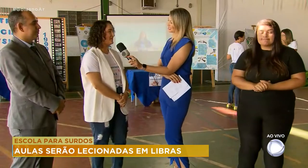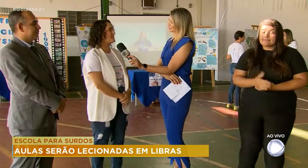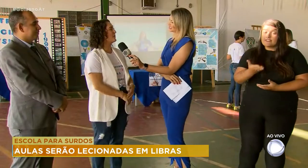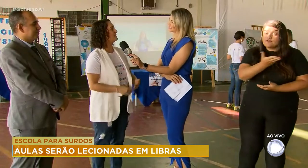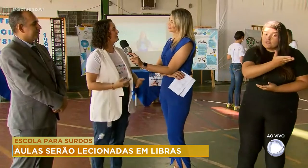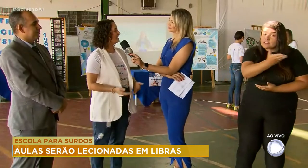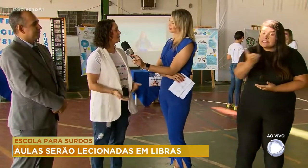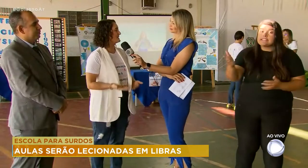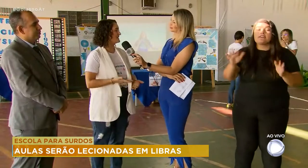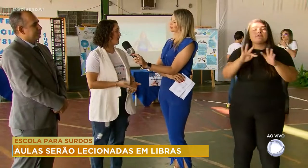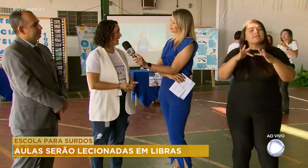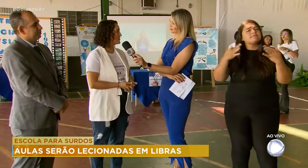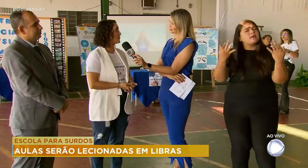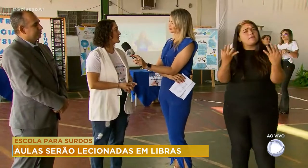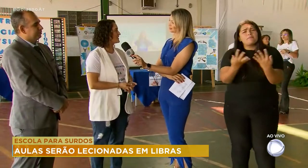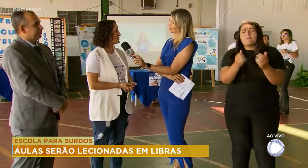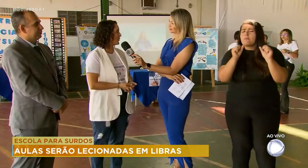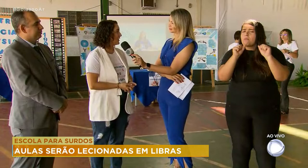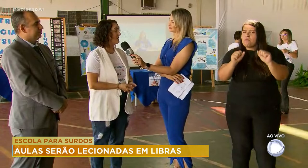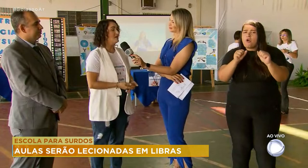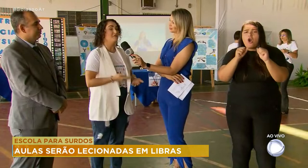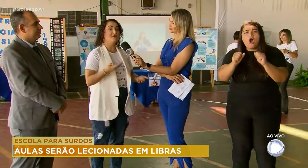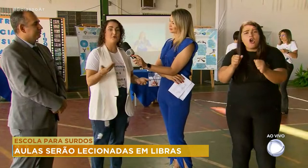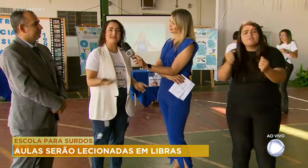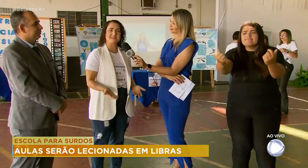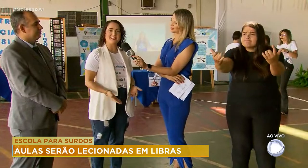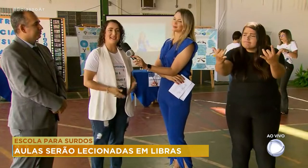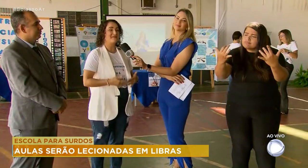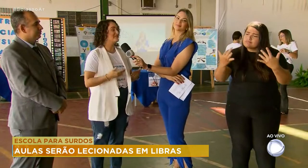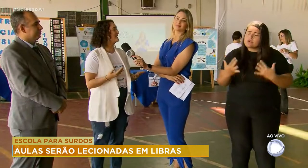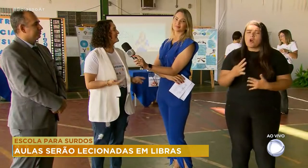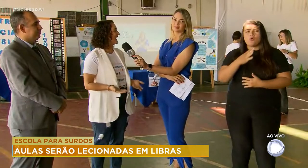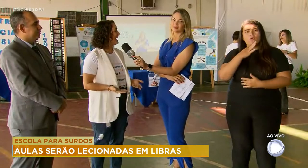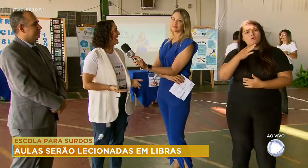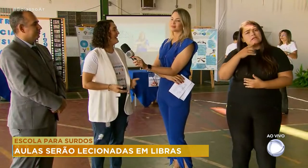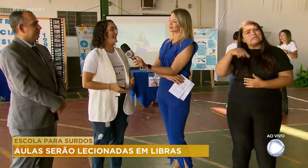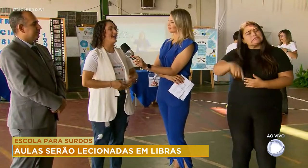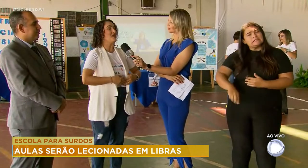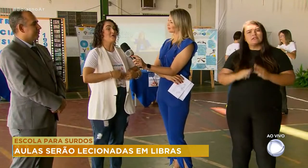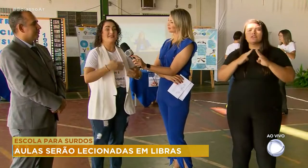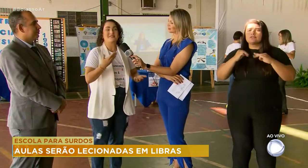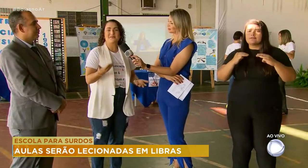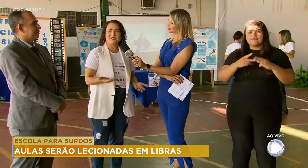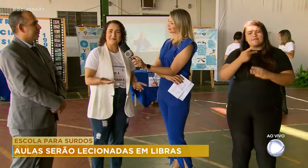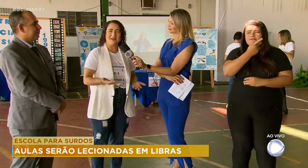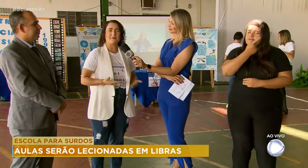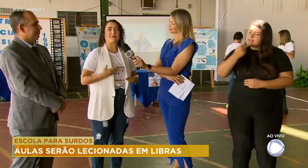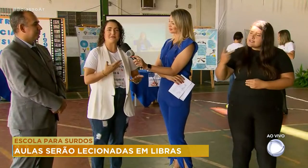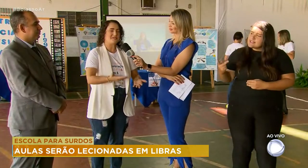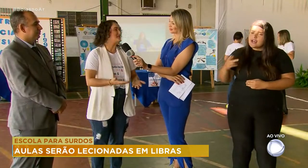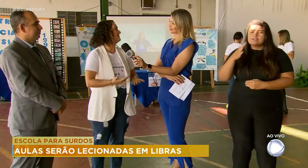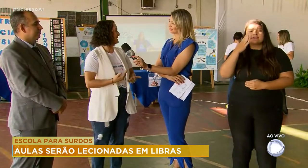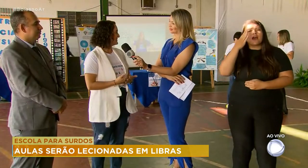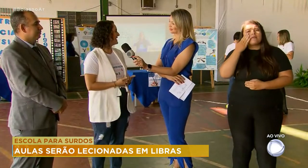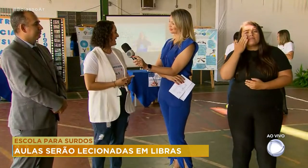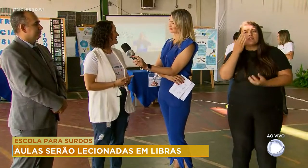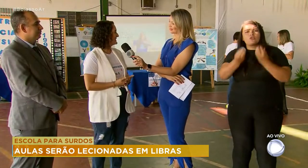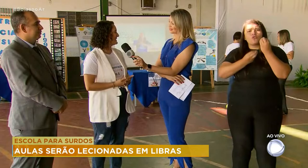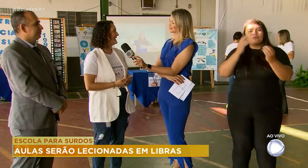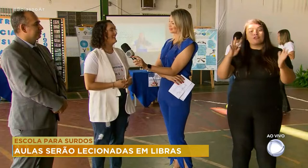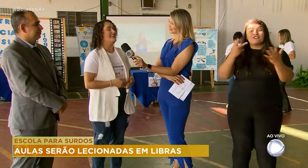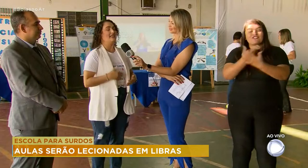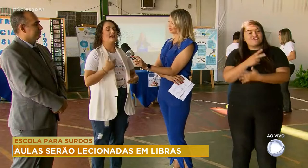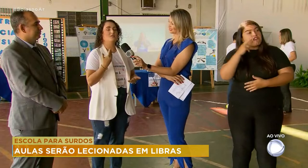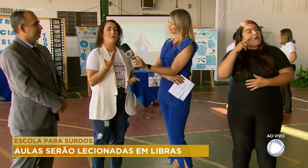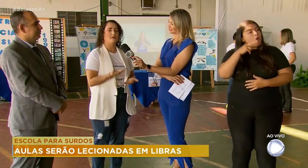não estão. Eles podem vir presencialmente, procurar escola, vir conhecer, visitar, né, conhecer o que a gente fala, porque quando a gente vê é diferente,